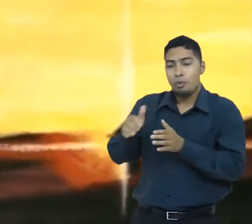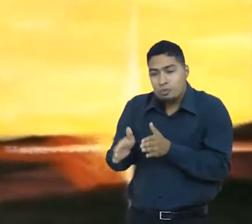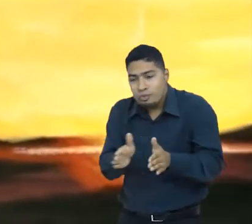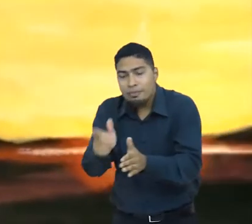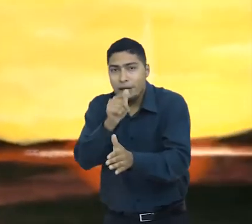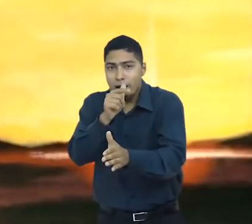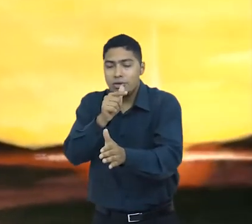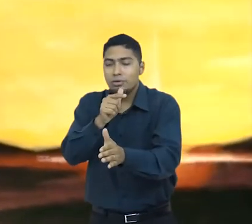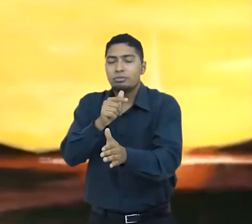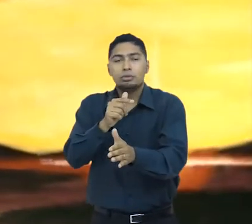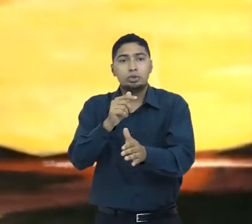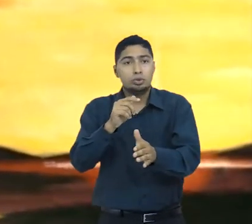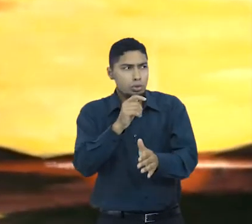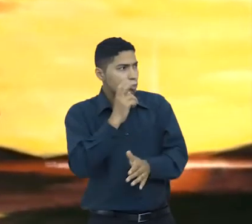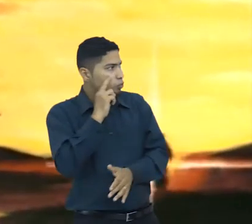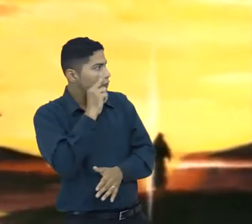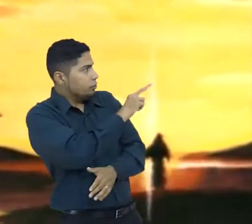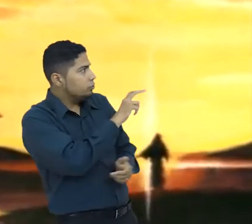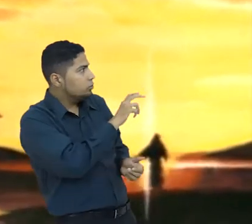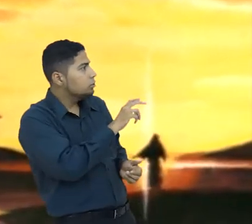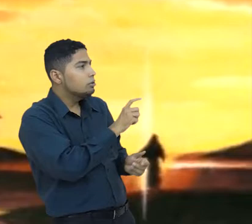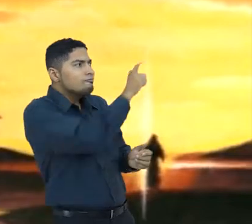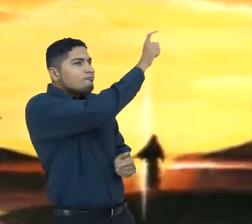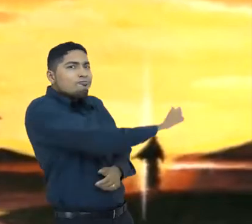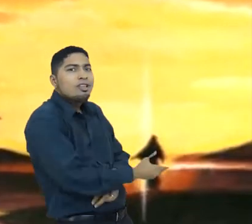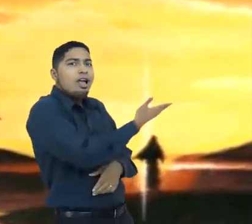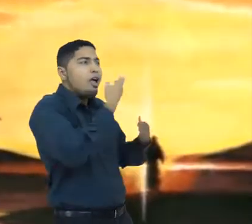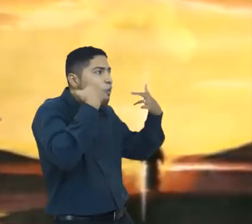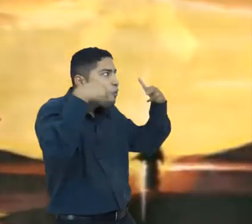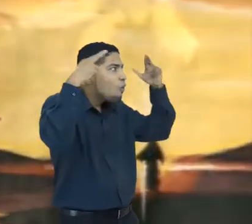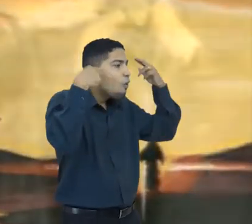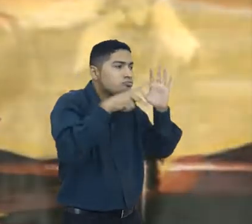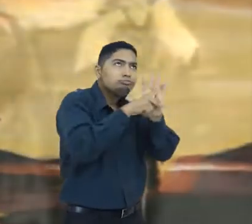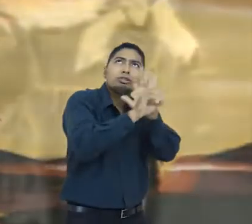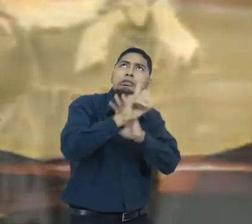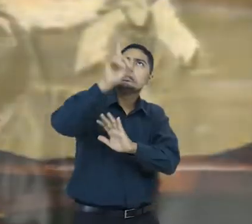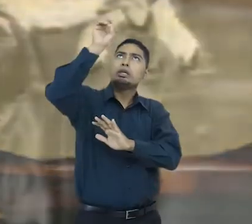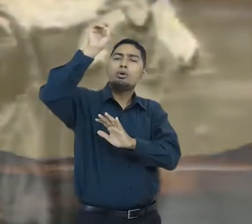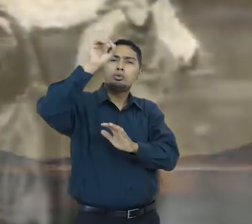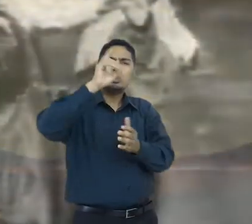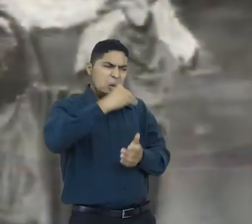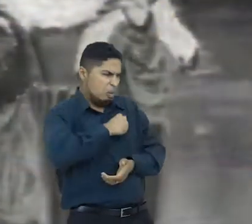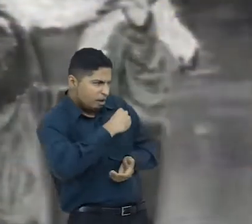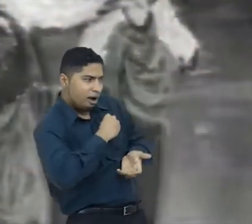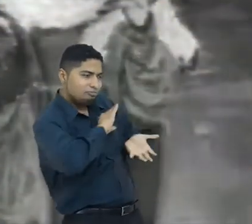por João. Quando João viu Jesus, ele anunciou: "Eis o Cordeiro de Deus que tira o pecado do